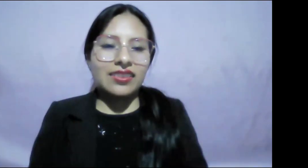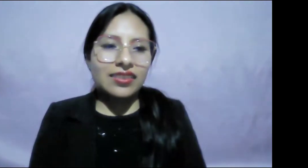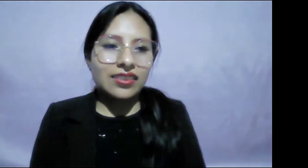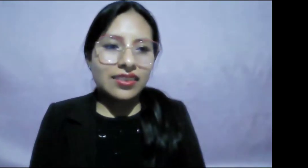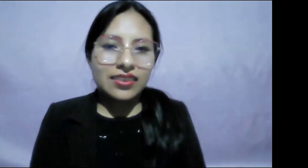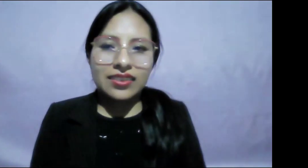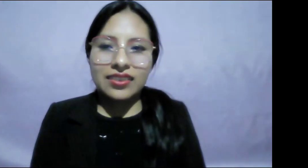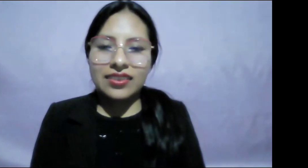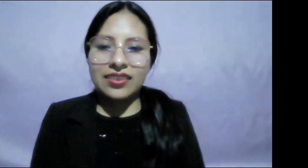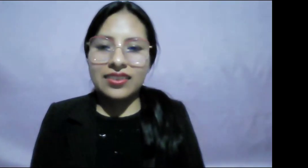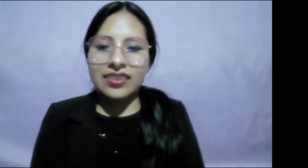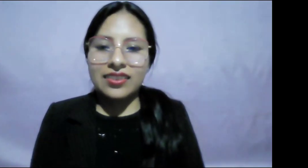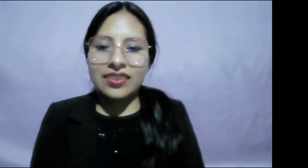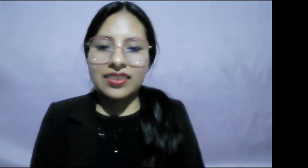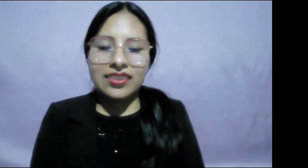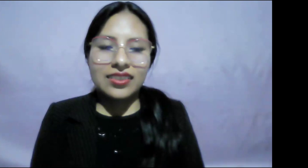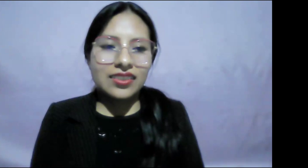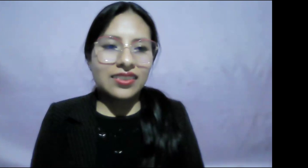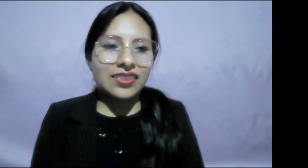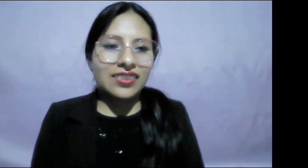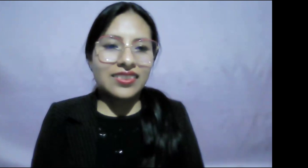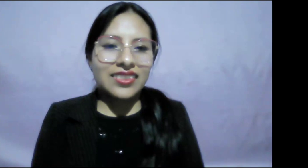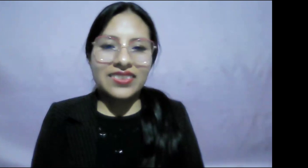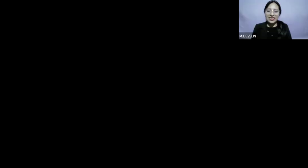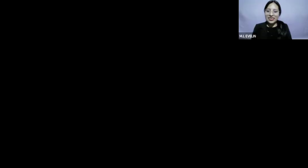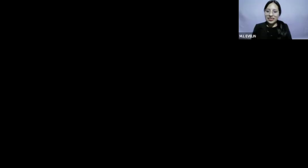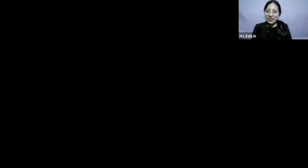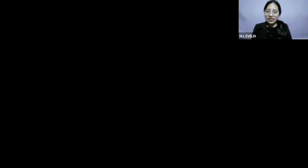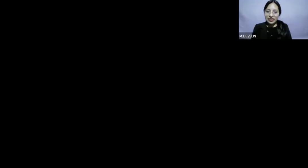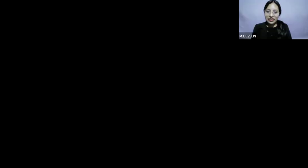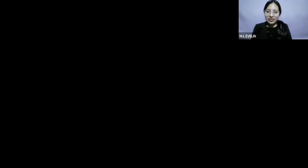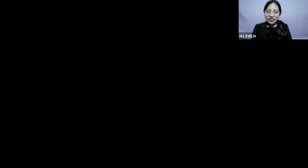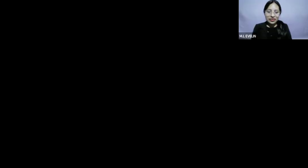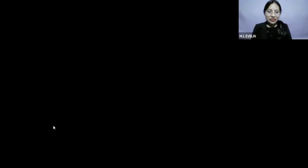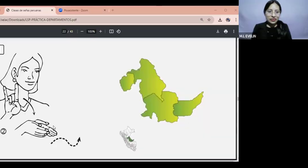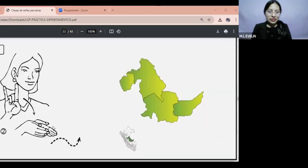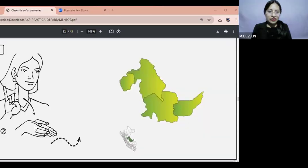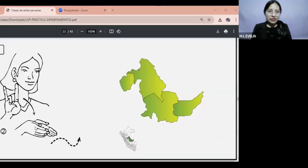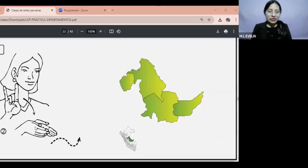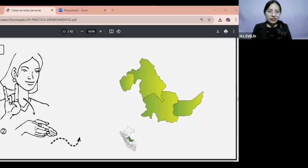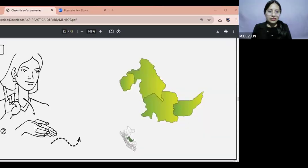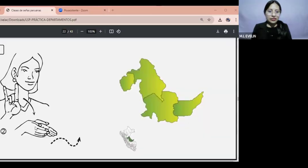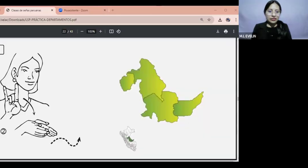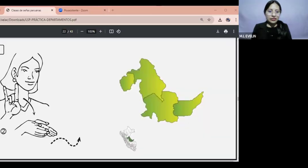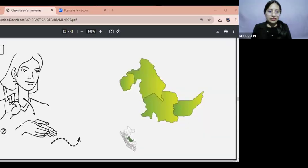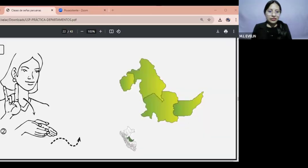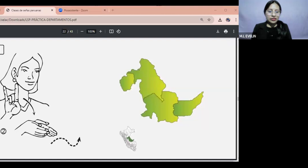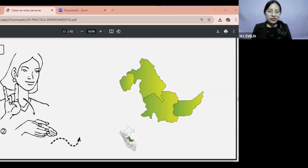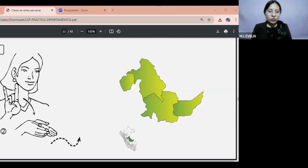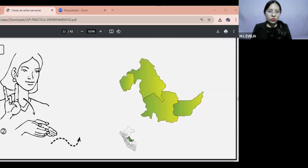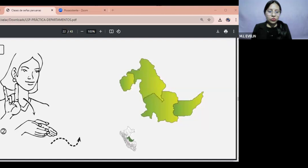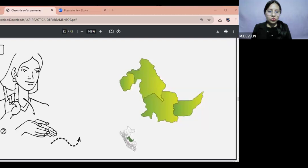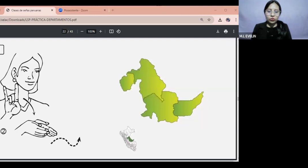Bravo muy bien continuamos con ucay